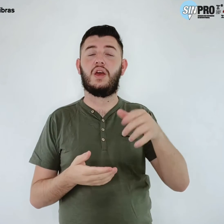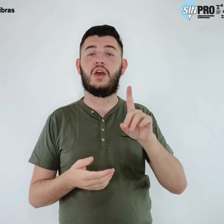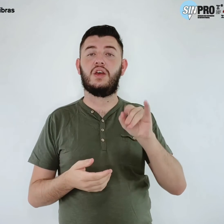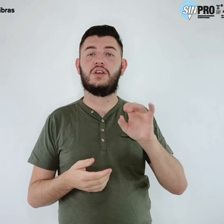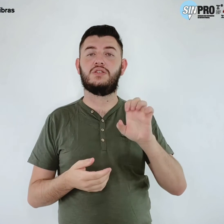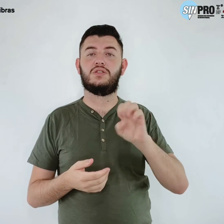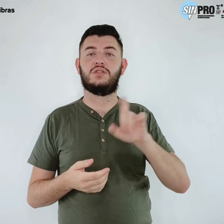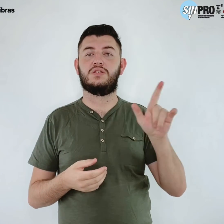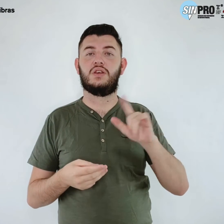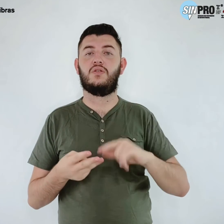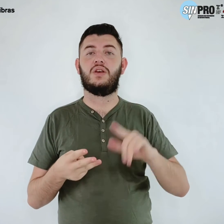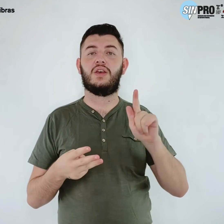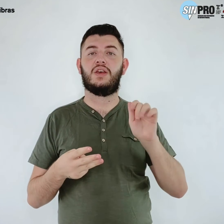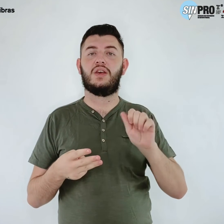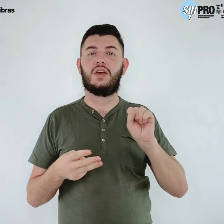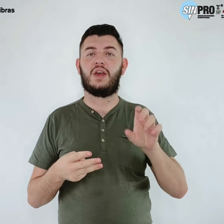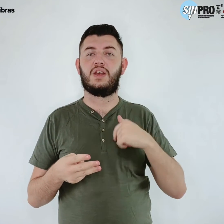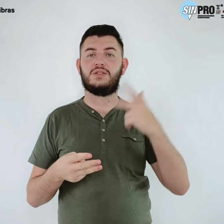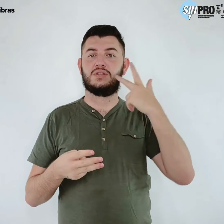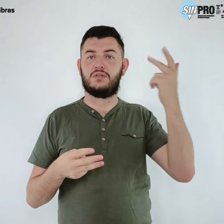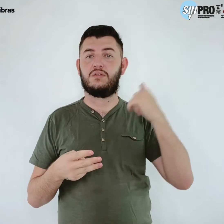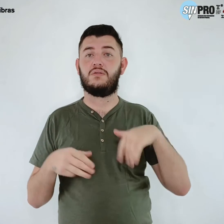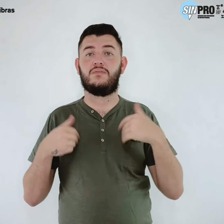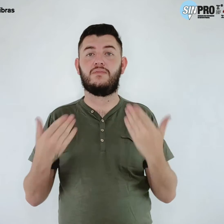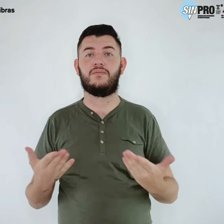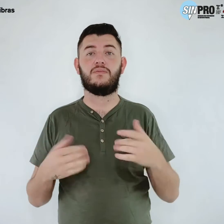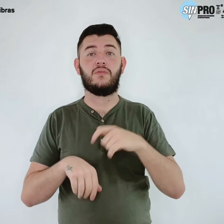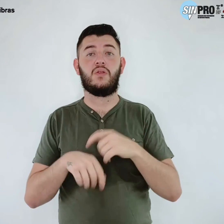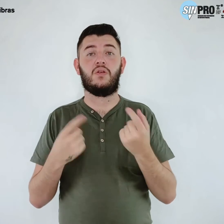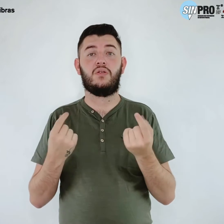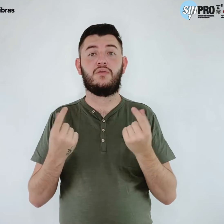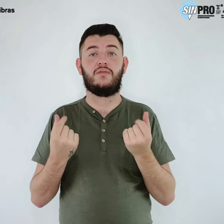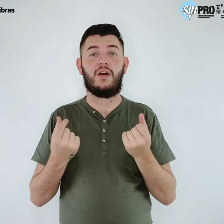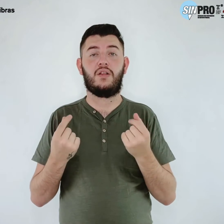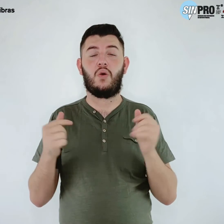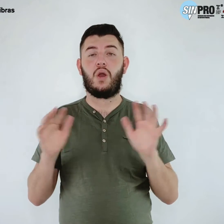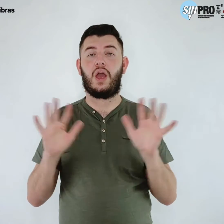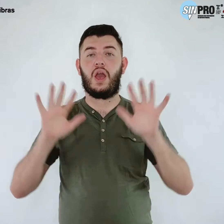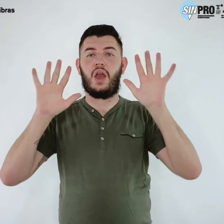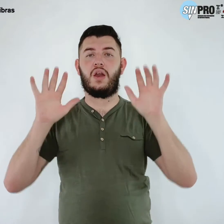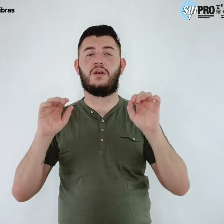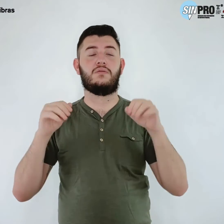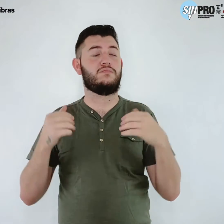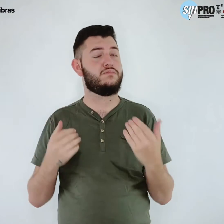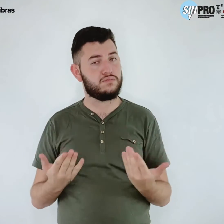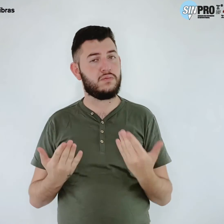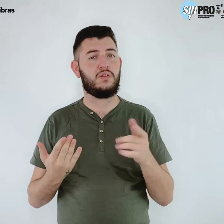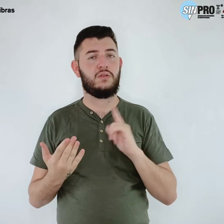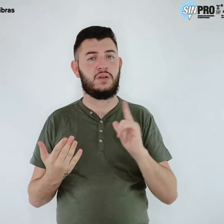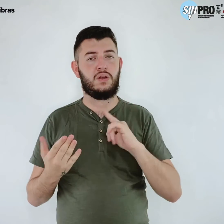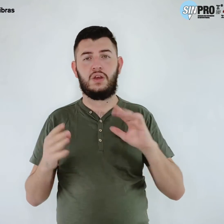movidos a gasolina, óleo diesel, gás natural. Com isso, quando sobem os preços de